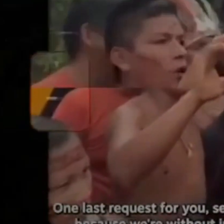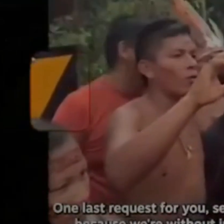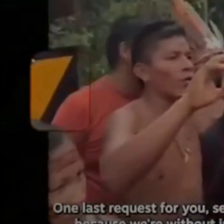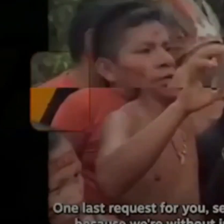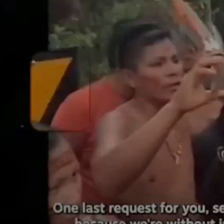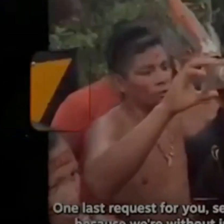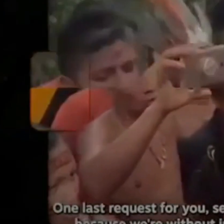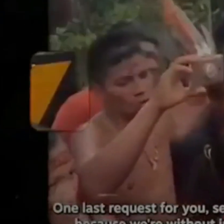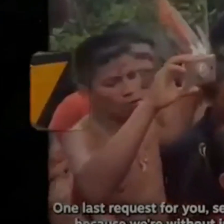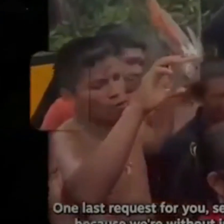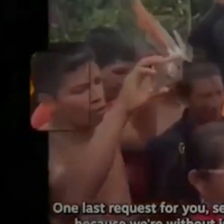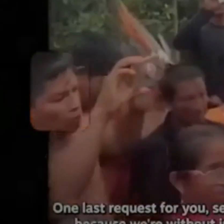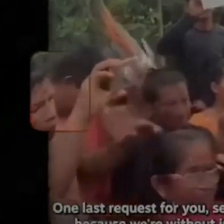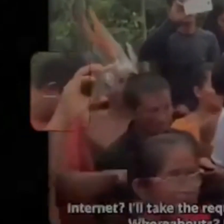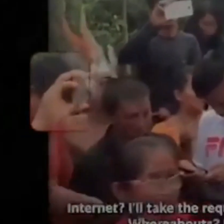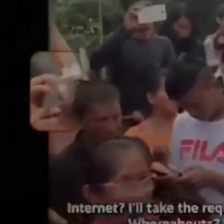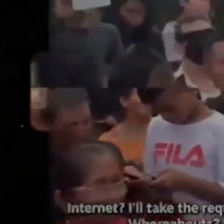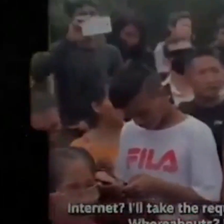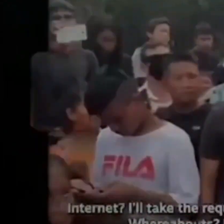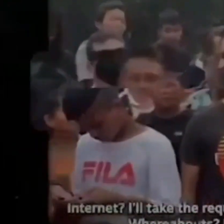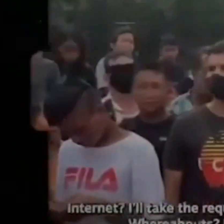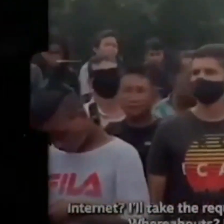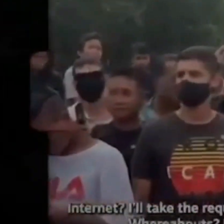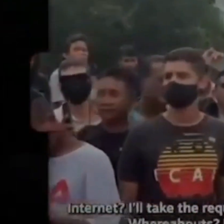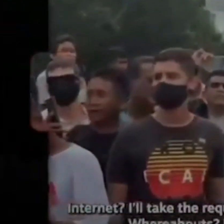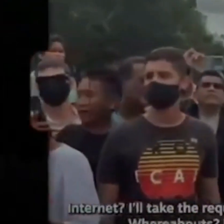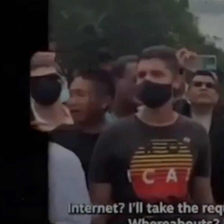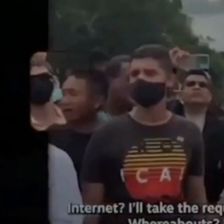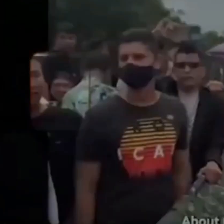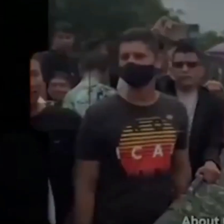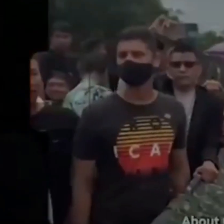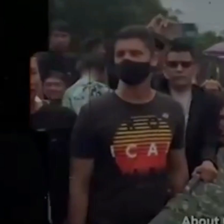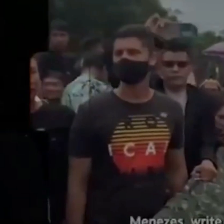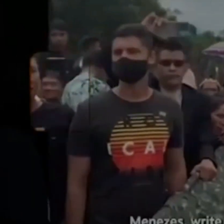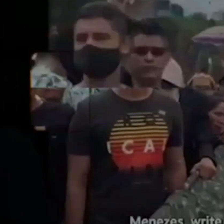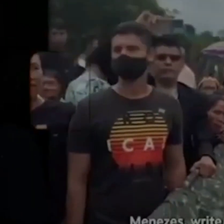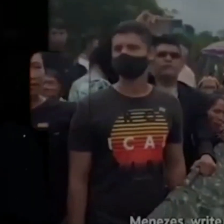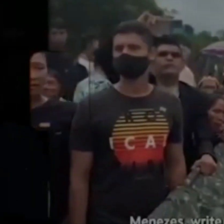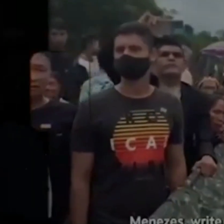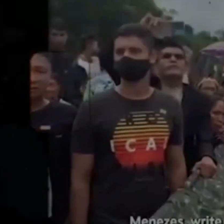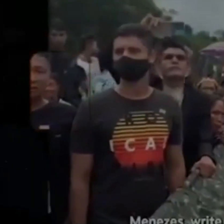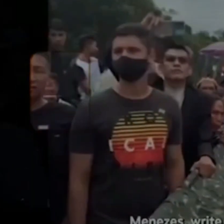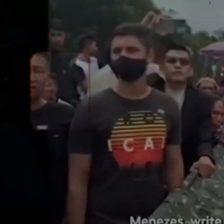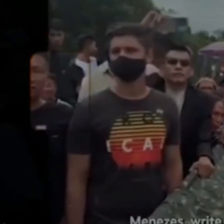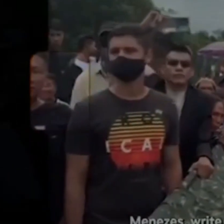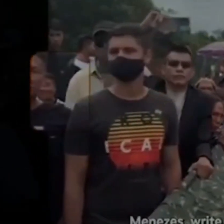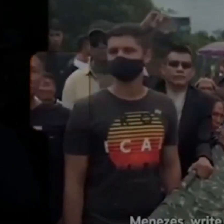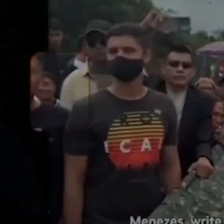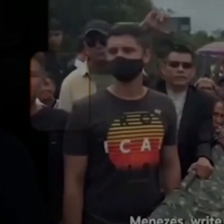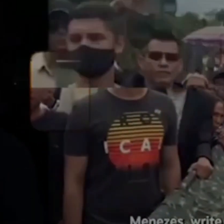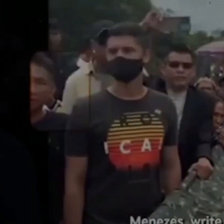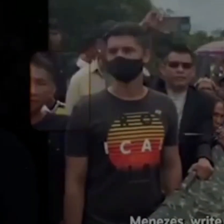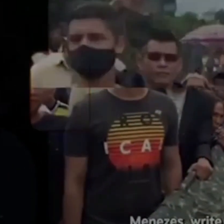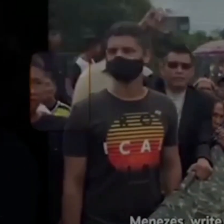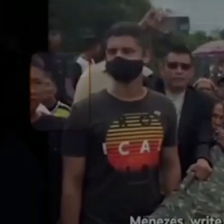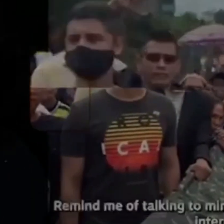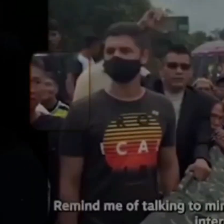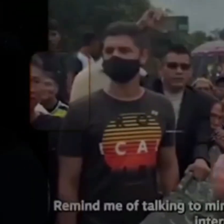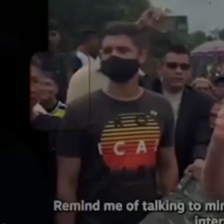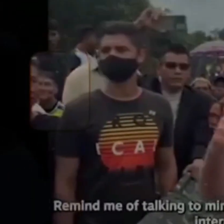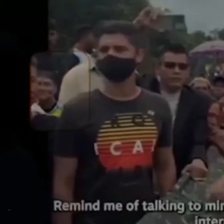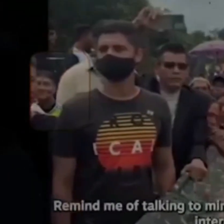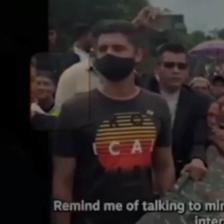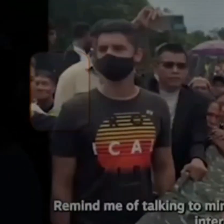Manda internet para nossa comunidade, que a gente está sem comunicação. Vamos lá pro nosso ministro Fábio Faria. O Menezes, anota aí, Menezes. Missão, Menezes. Sim,